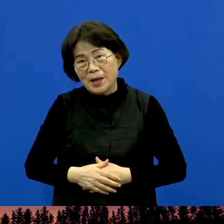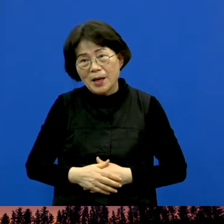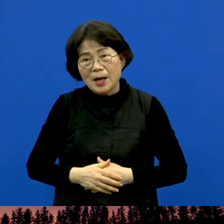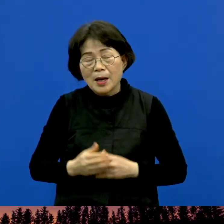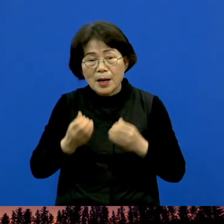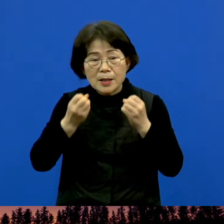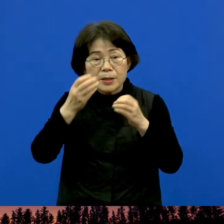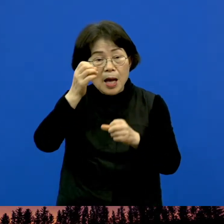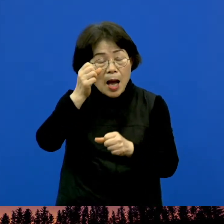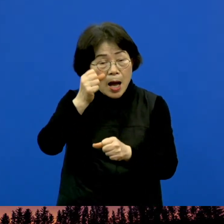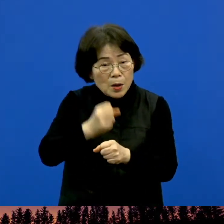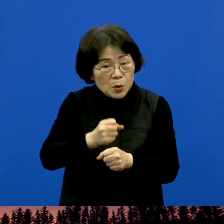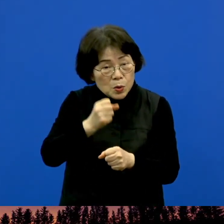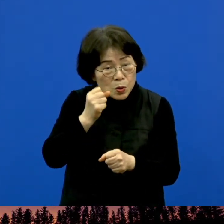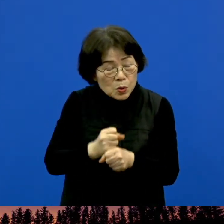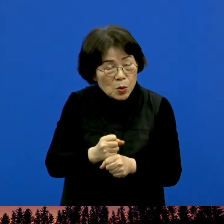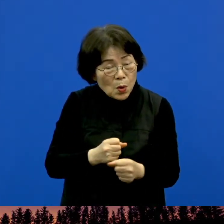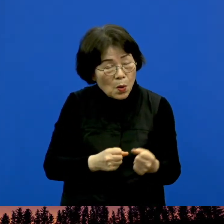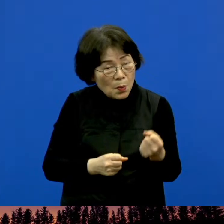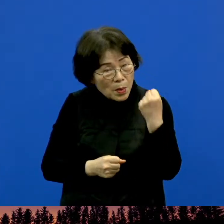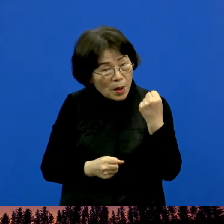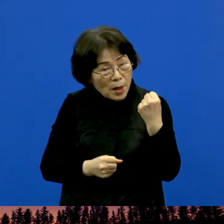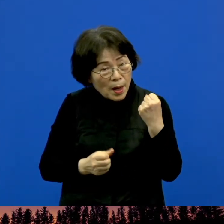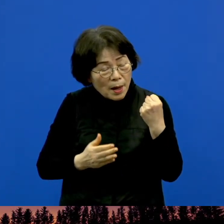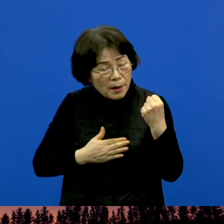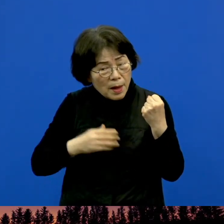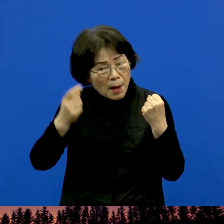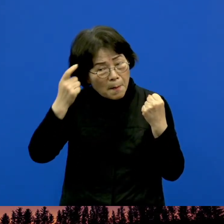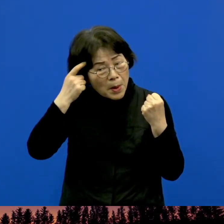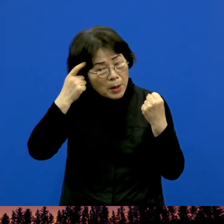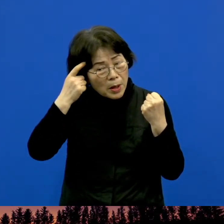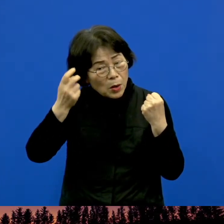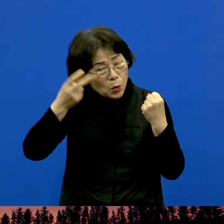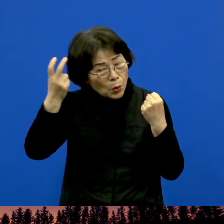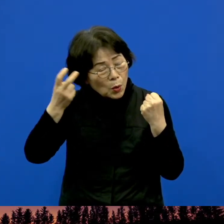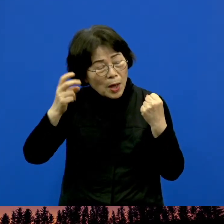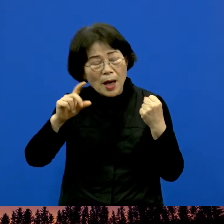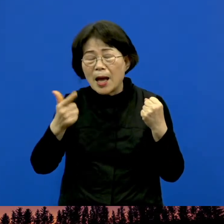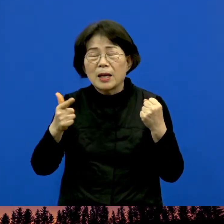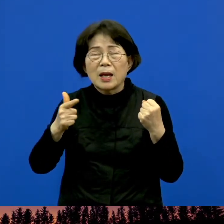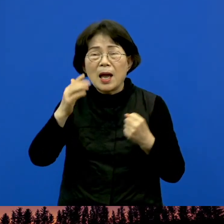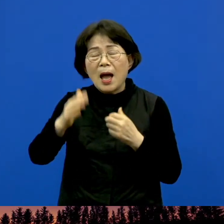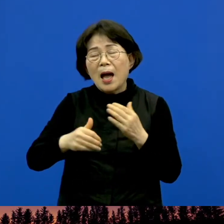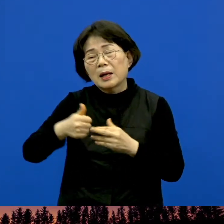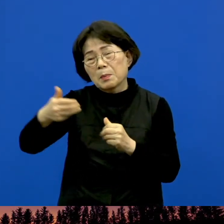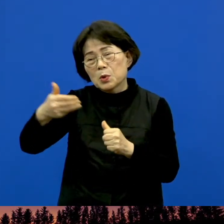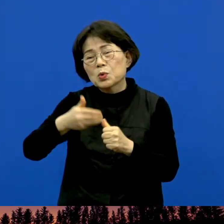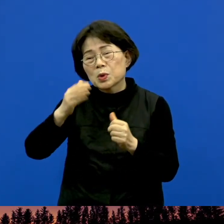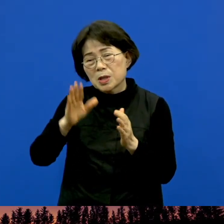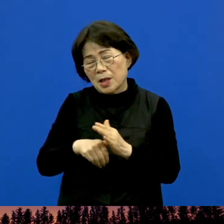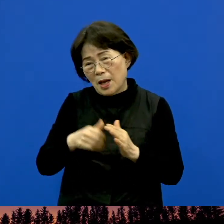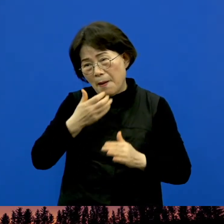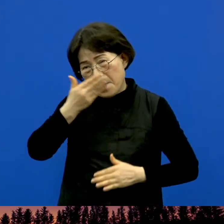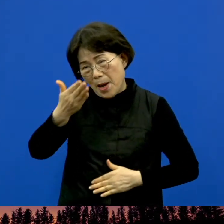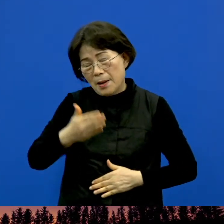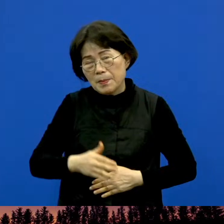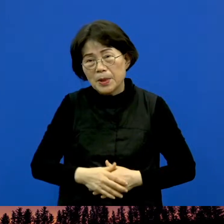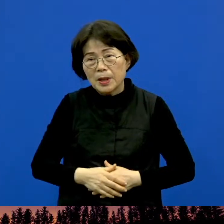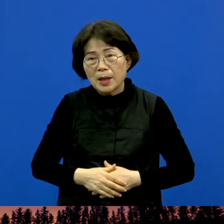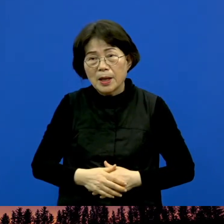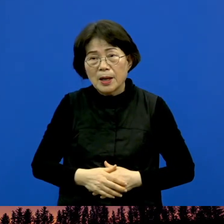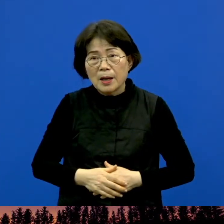창조력? 그게 어떻게, 창의력이 어떻게 돼요, 여러분? 뭐 내가 머리가 좋아서 창의력이 생기는 게 아니에요. 하나님이 주셔야 됩니다.